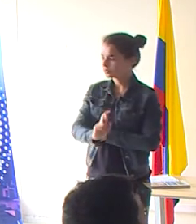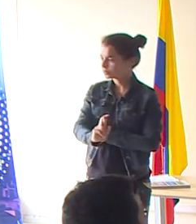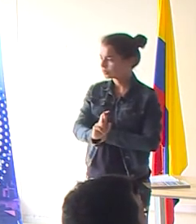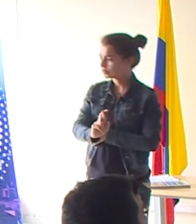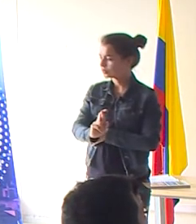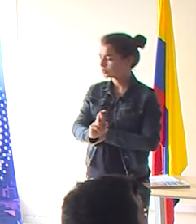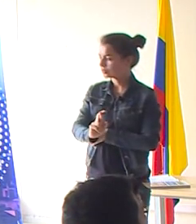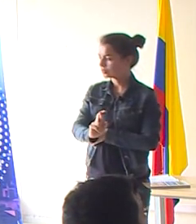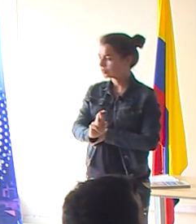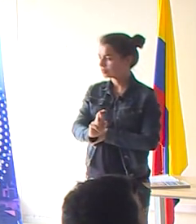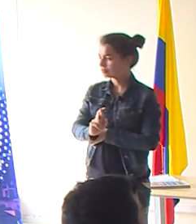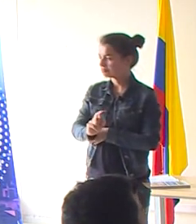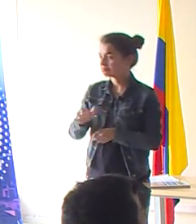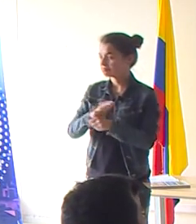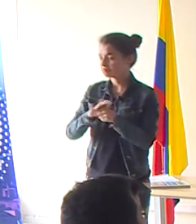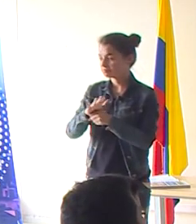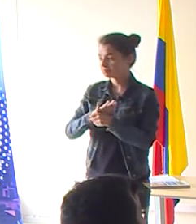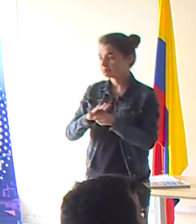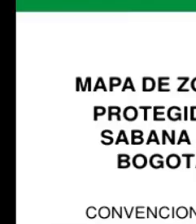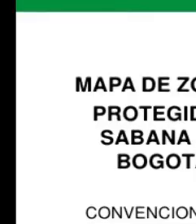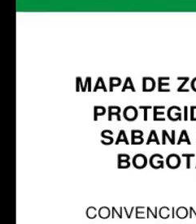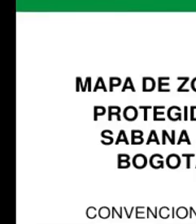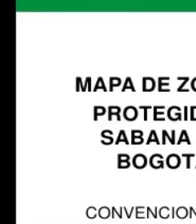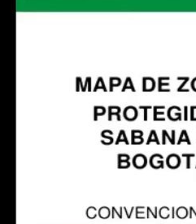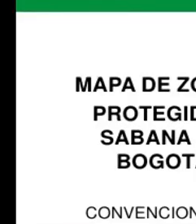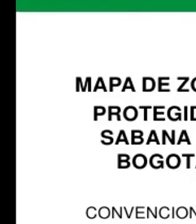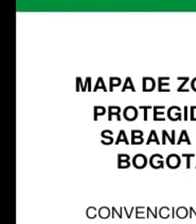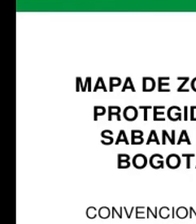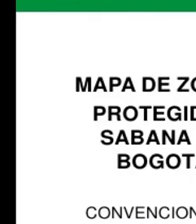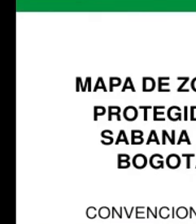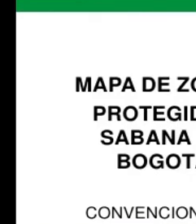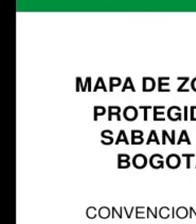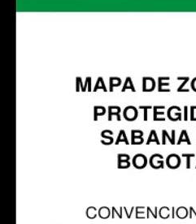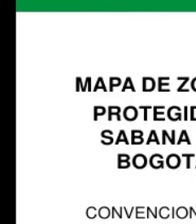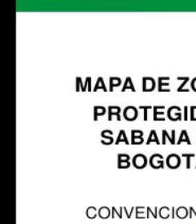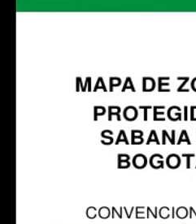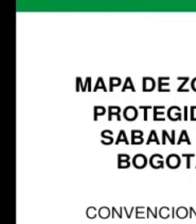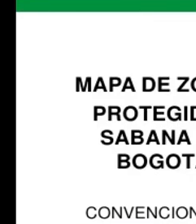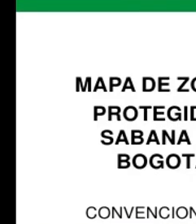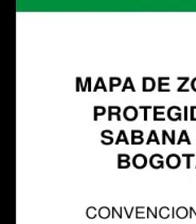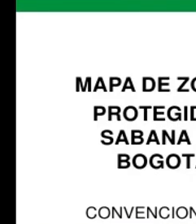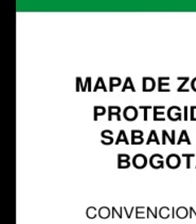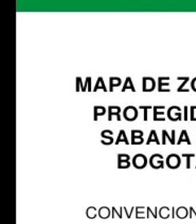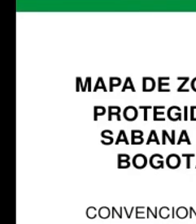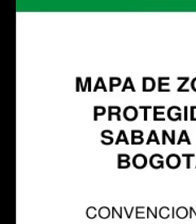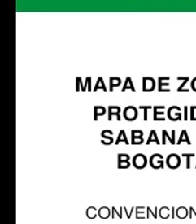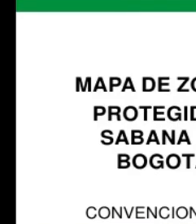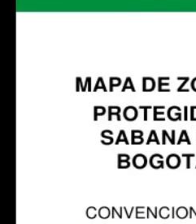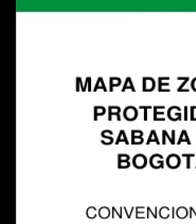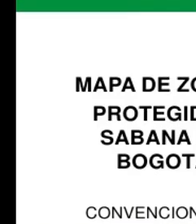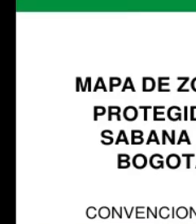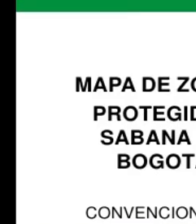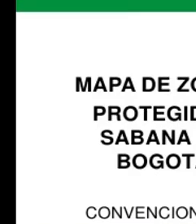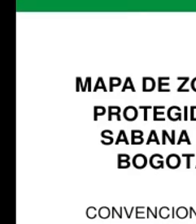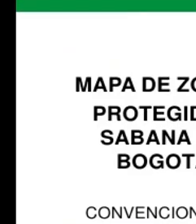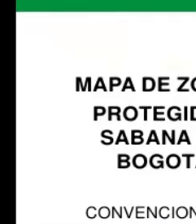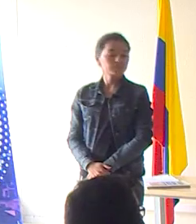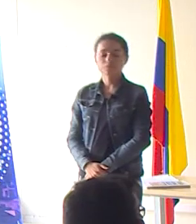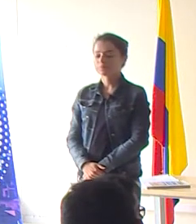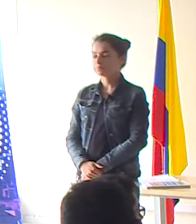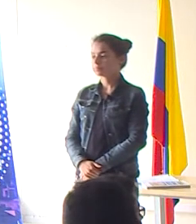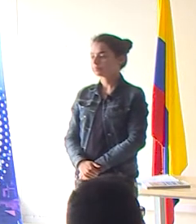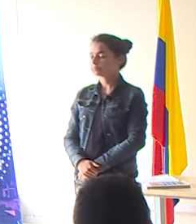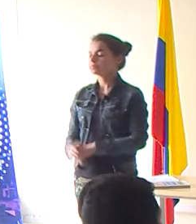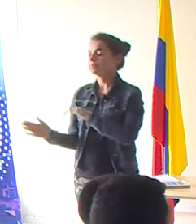una situación crítica con respecto a ello siguiente las zonas protegidas